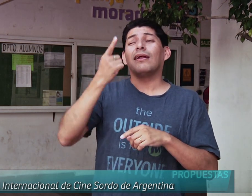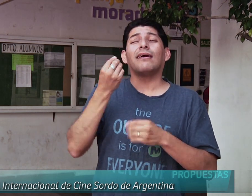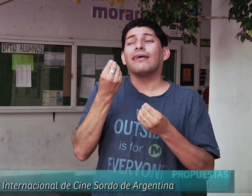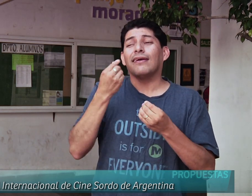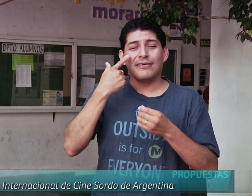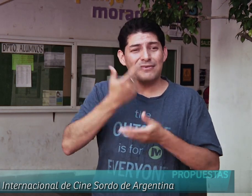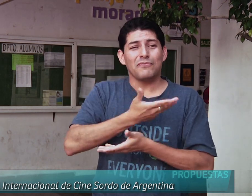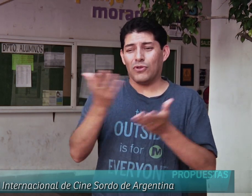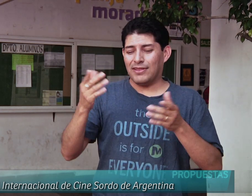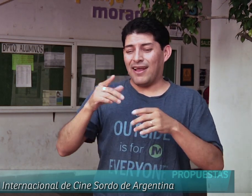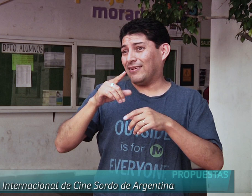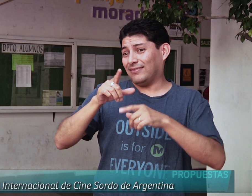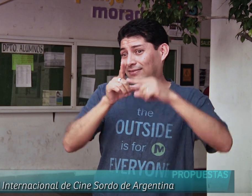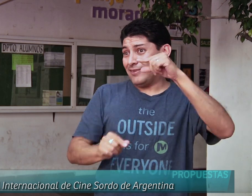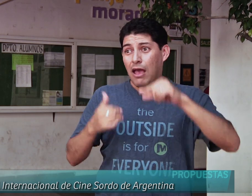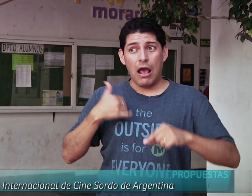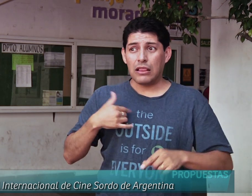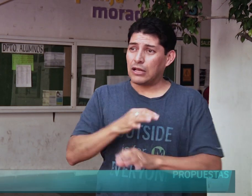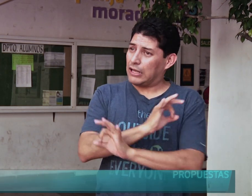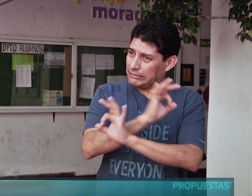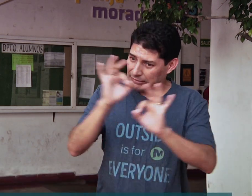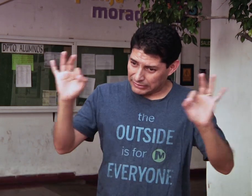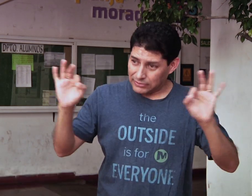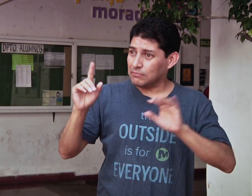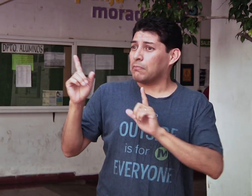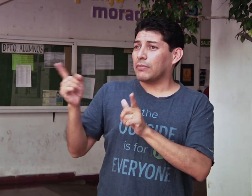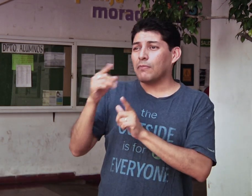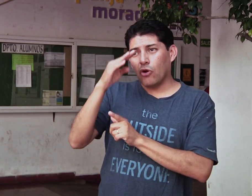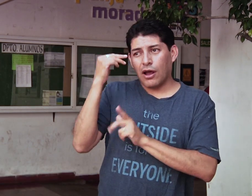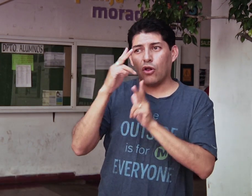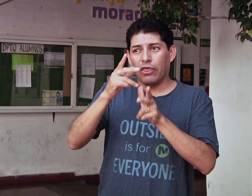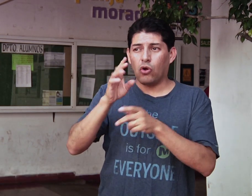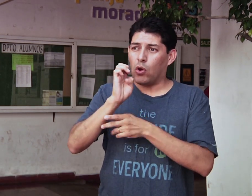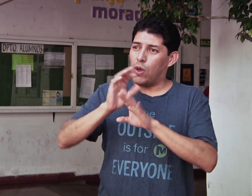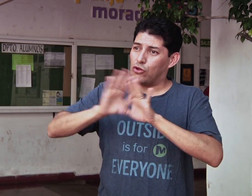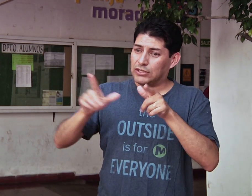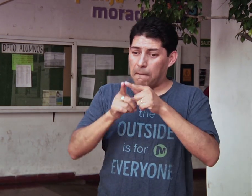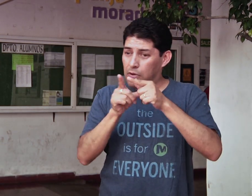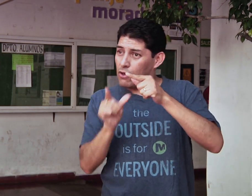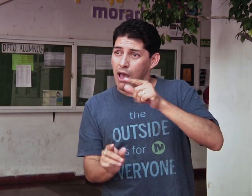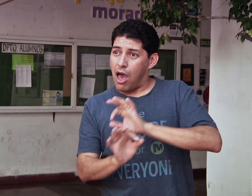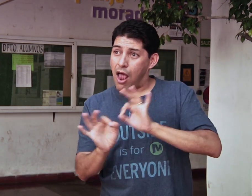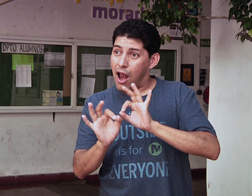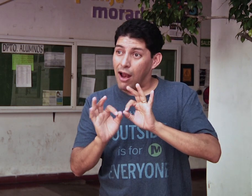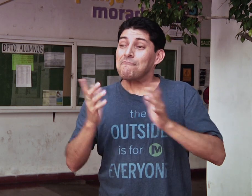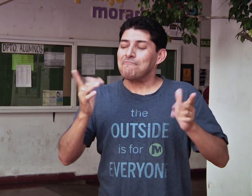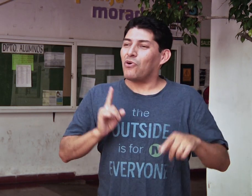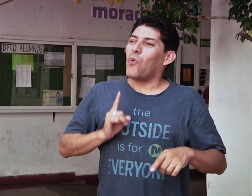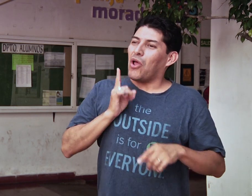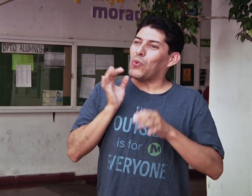ningún problema sí puen Mostrar acá en Argentina nunca mostramos nada en galet en Estados Unidos